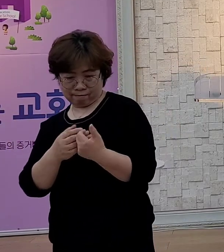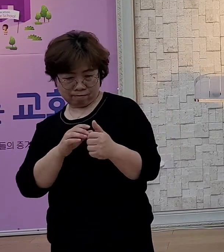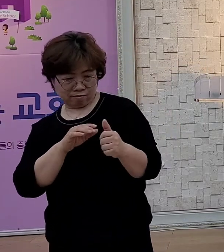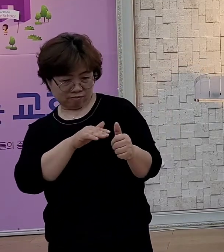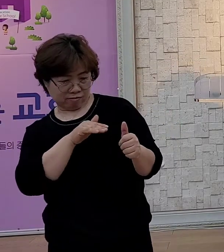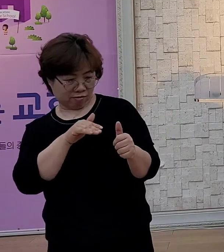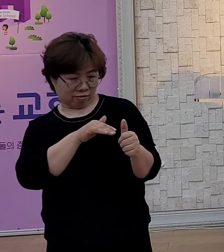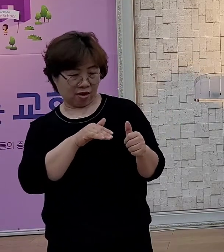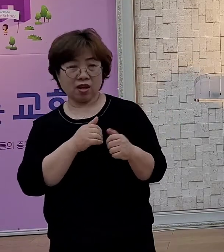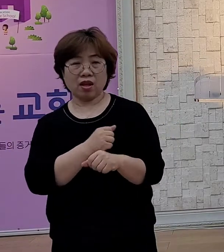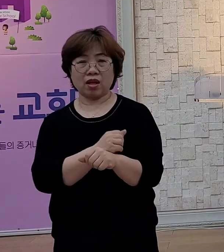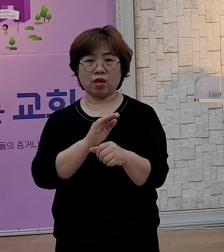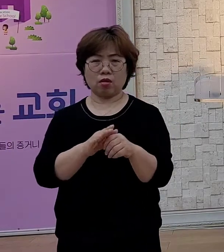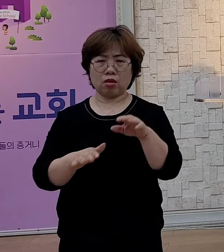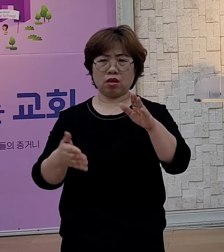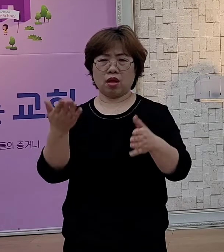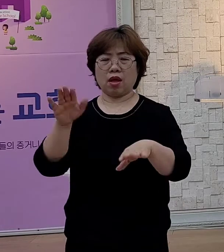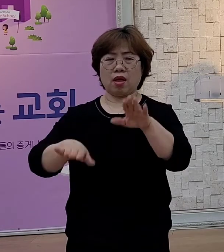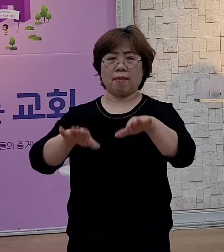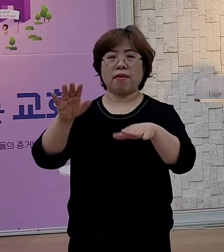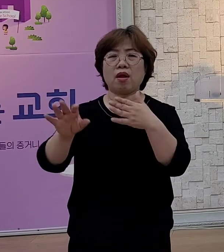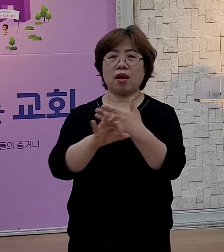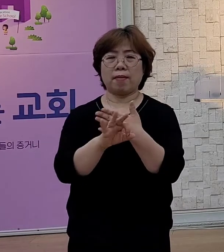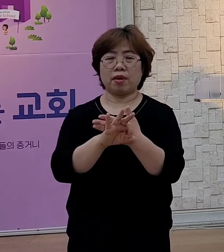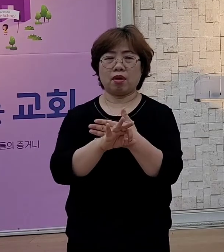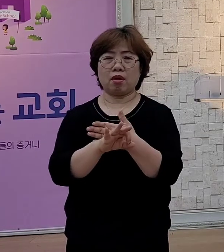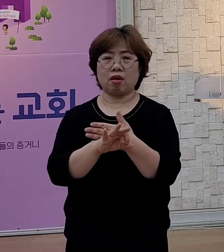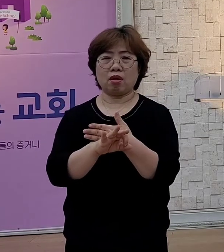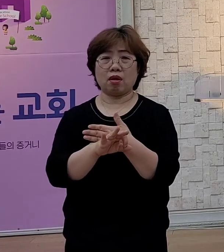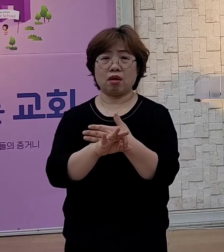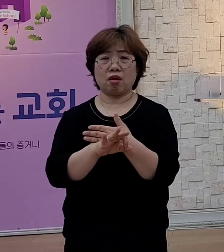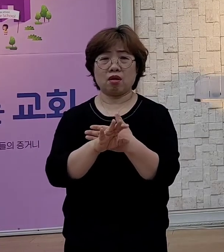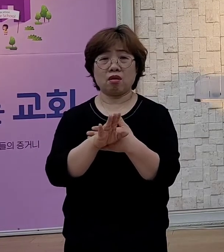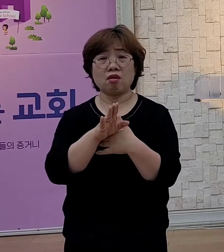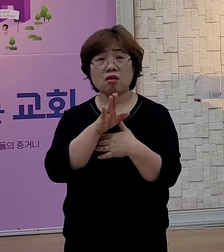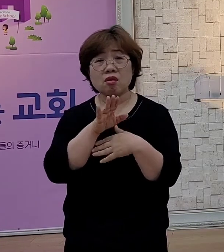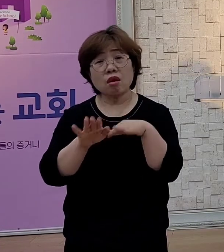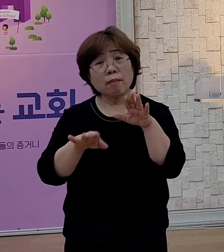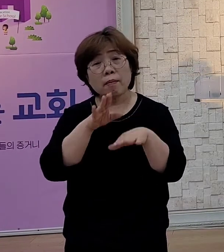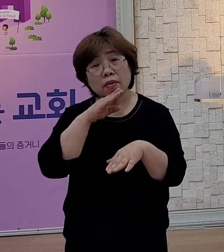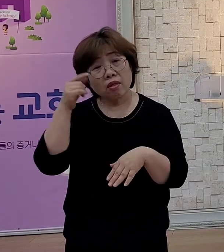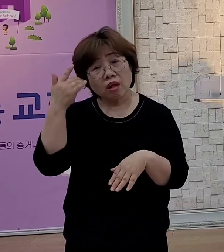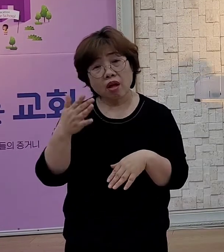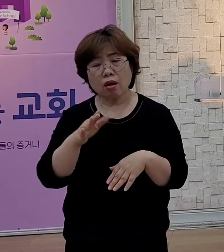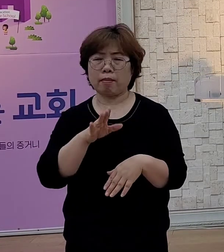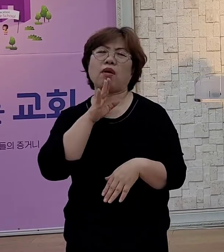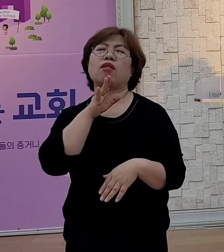사람을 차별한다면 이 차별 맞아요, 안 맞아요? 차별 맞아요.